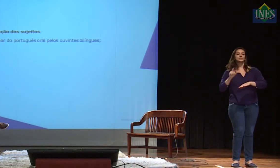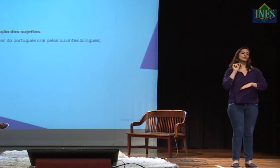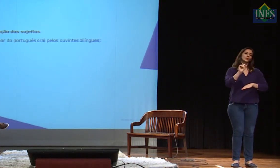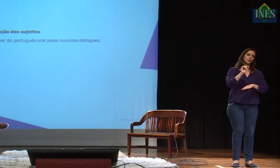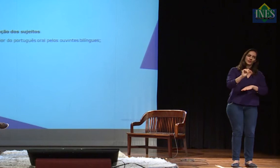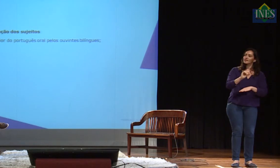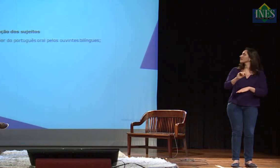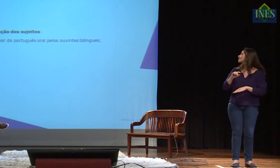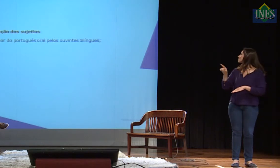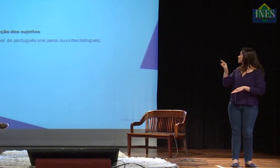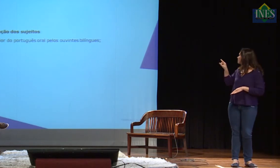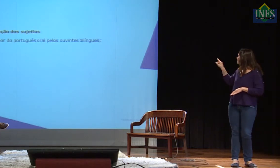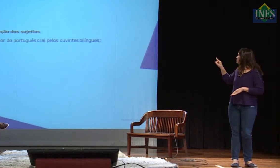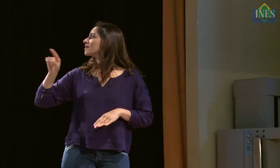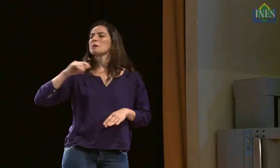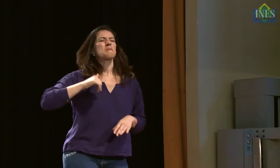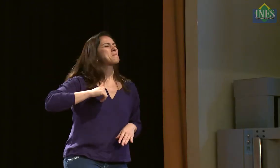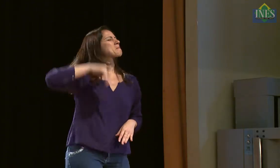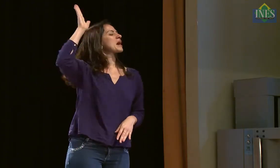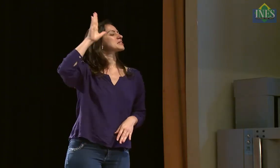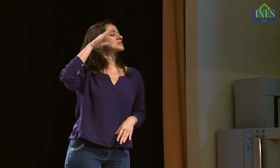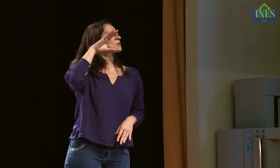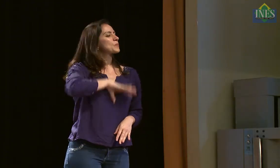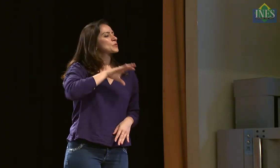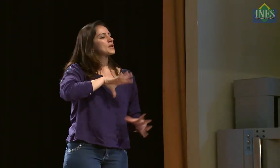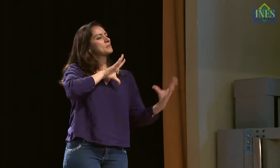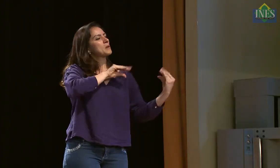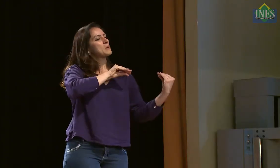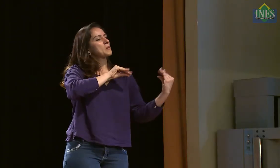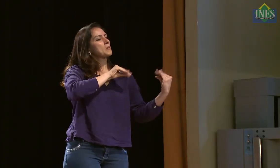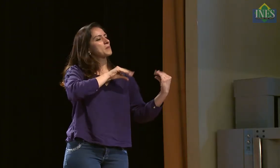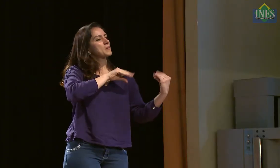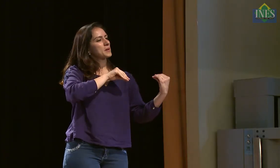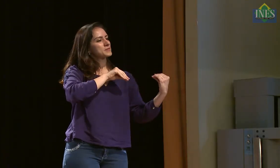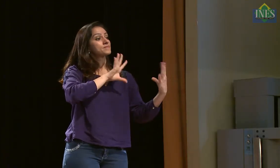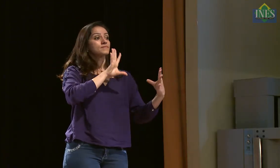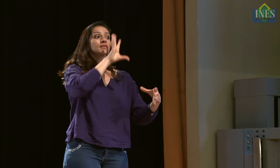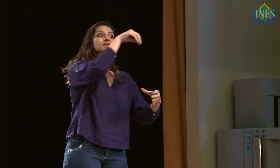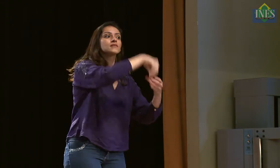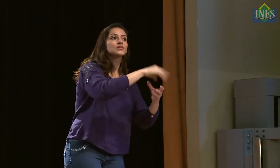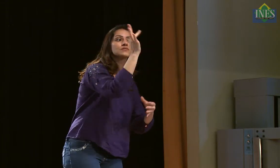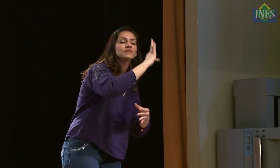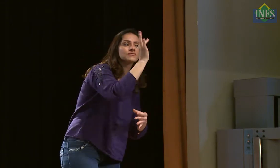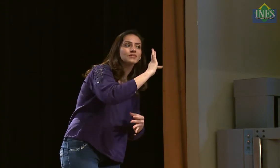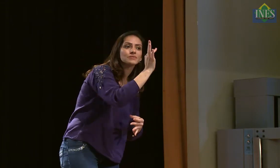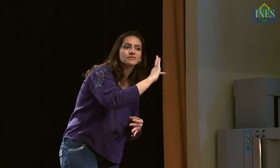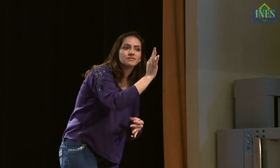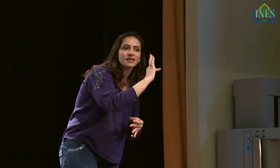temos o hábito, temos o costume de quê? De usar muito mais o português oral pelos ouvintes dentro